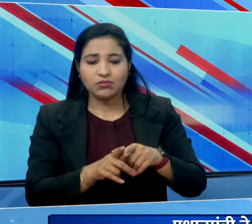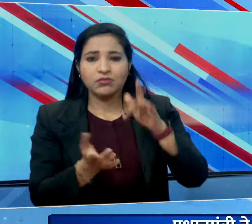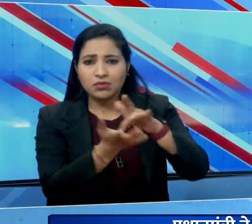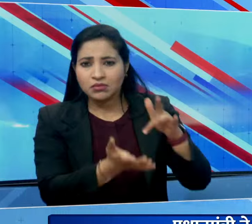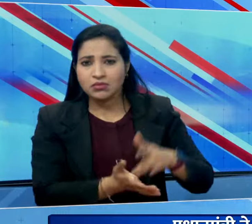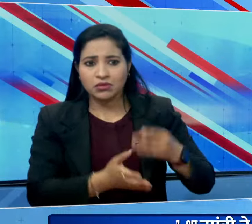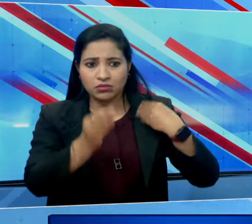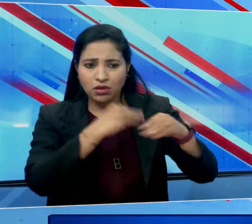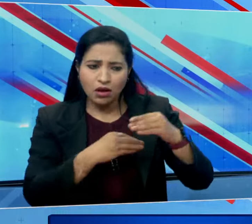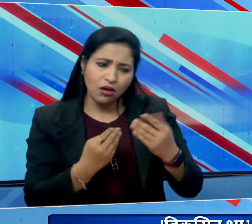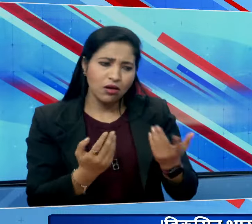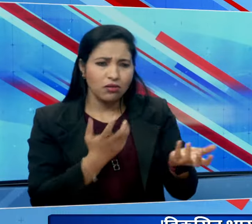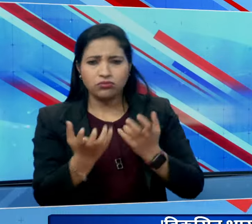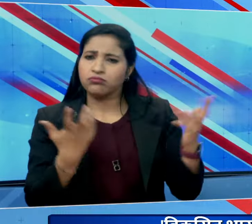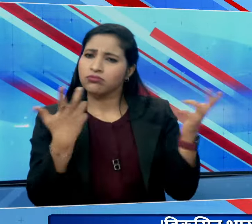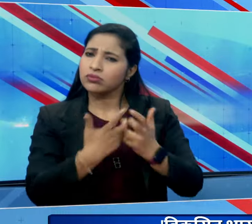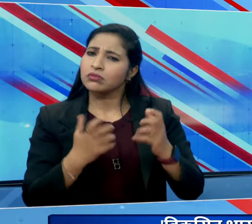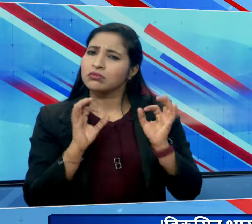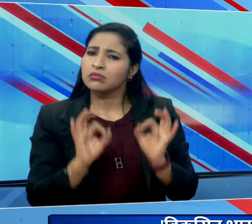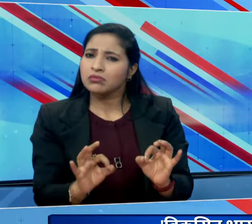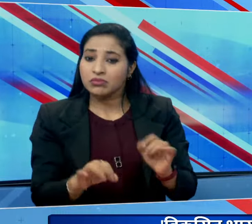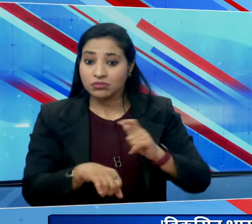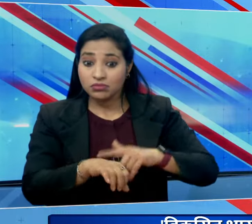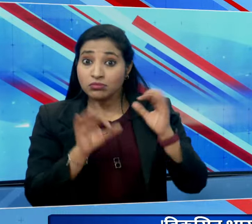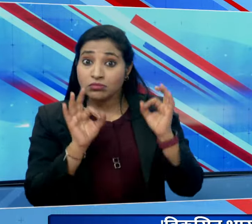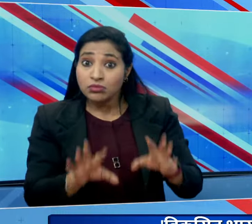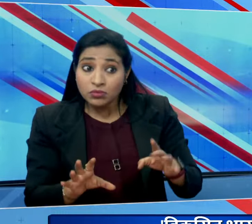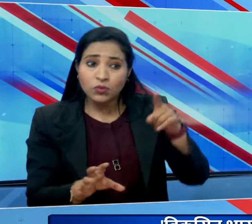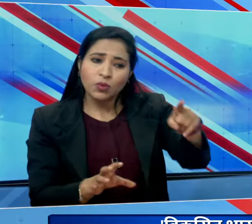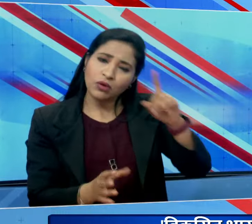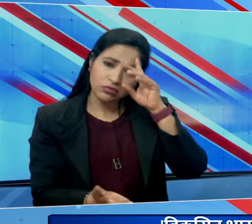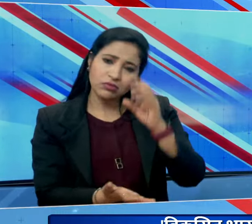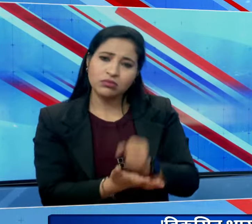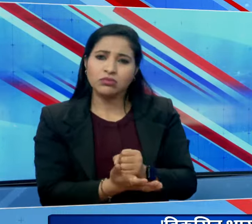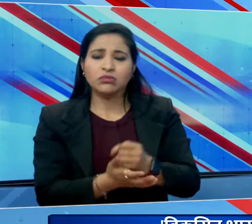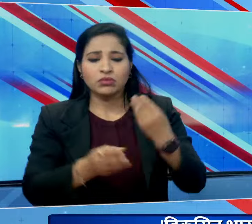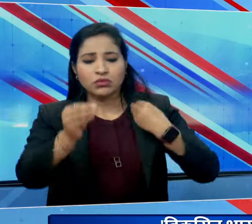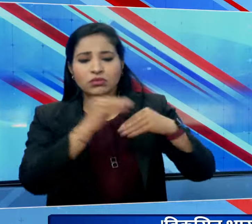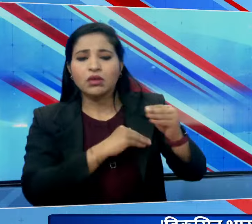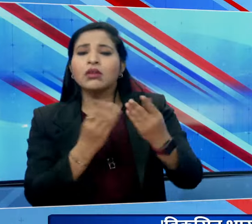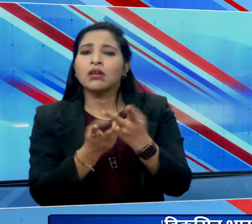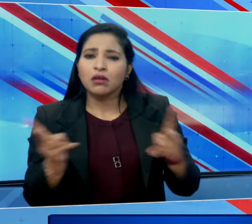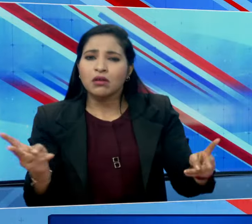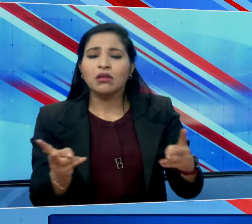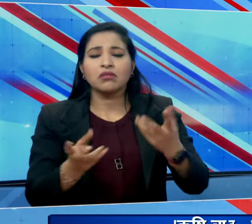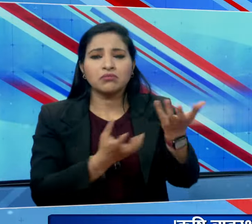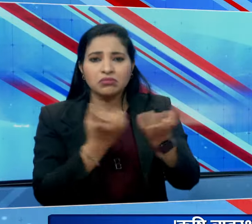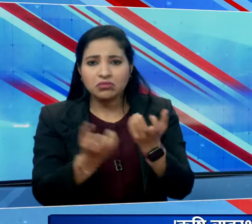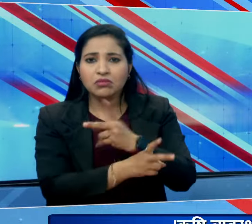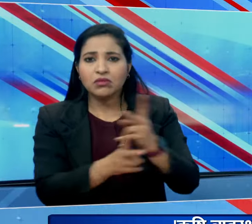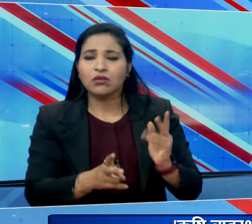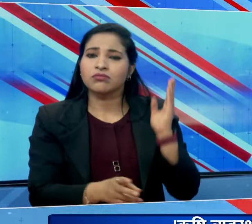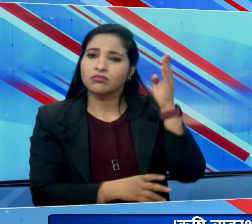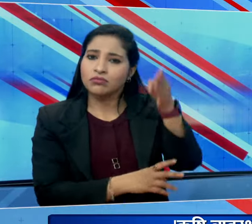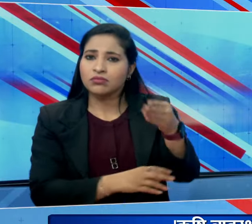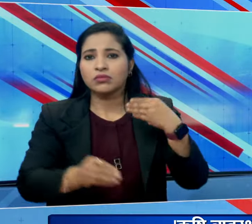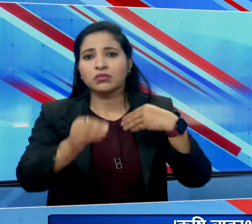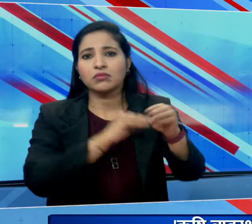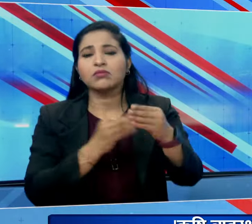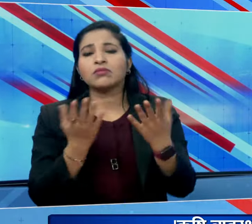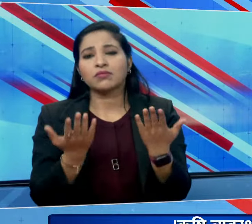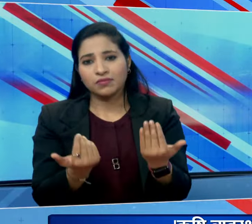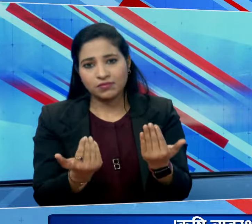बाजार ठीक है सही समय पर अपने उत्पाद को बाजार में ले जाकर बेच